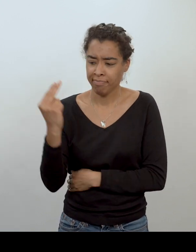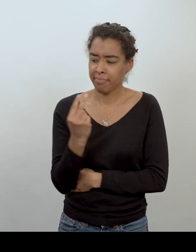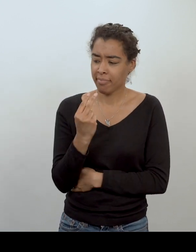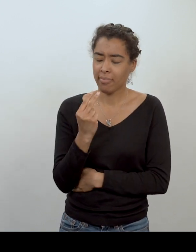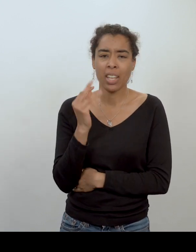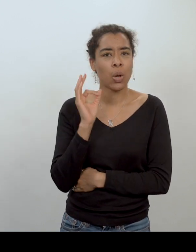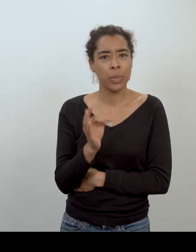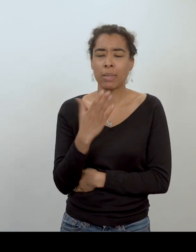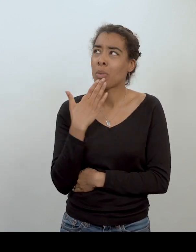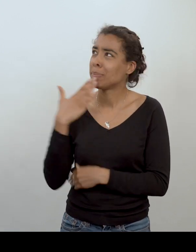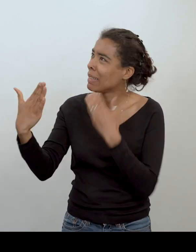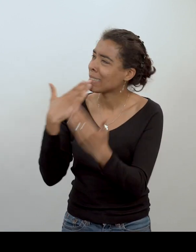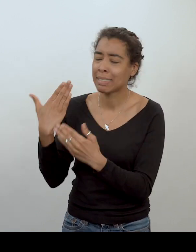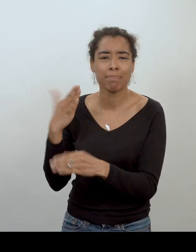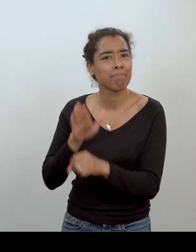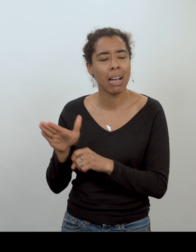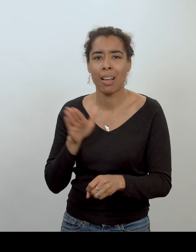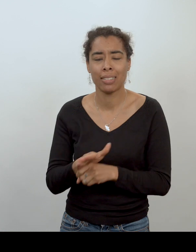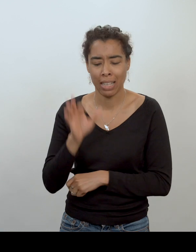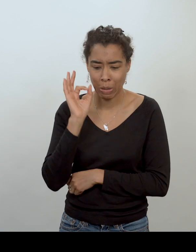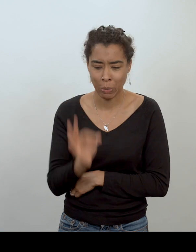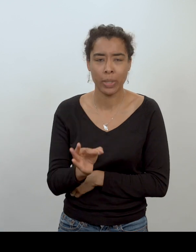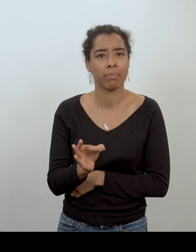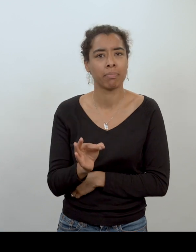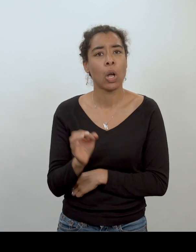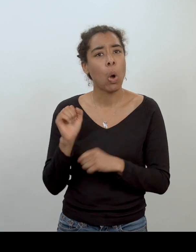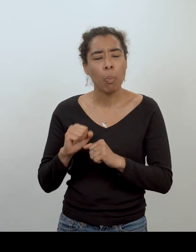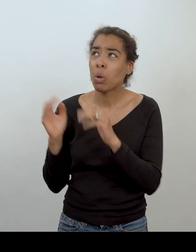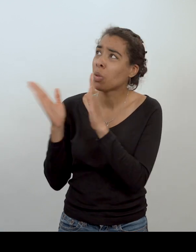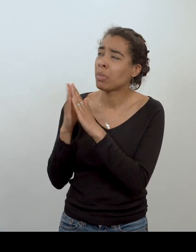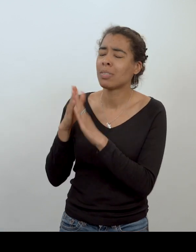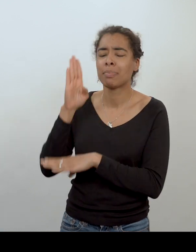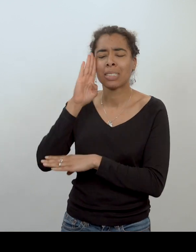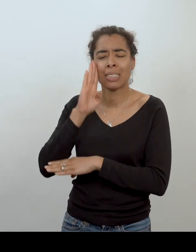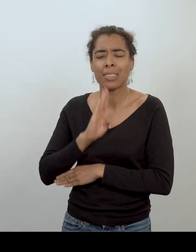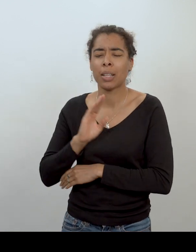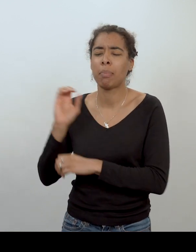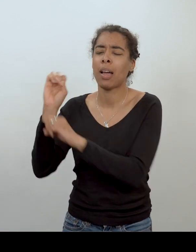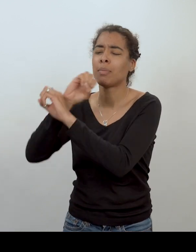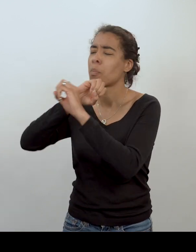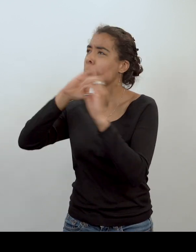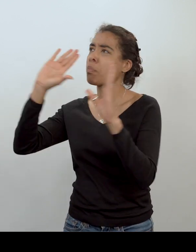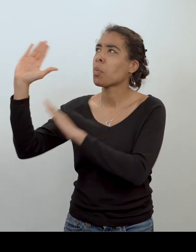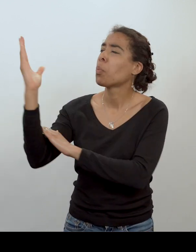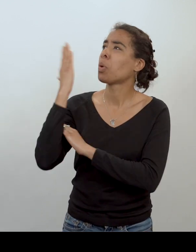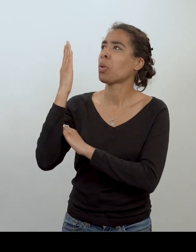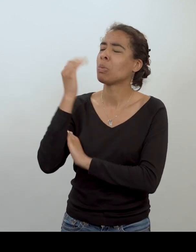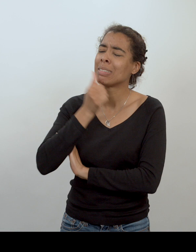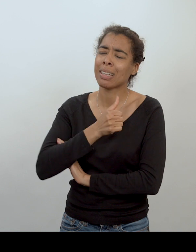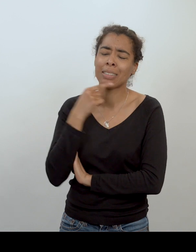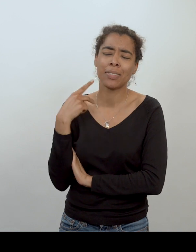temps de reconnaître notre manque de reconnaissance et de demander à Dieu de nous révéler